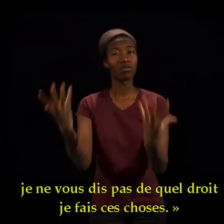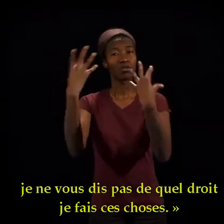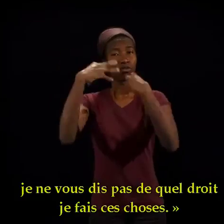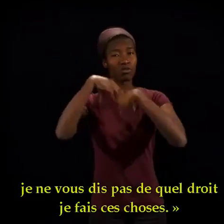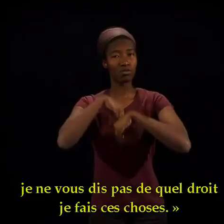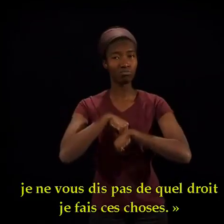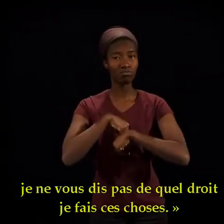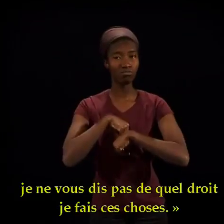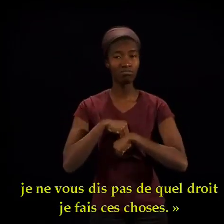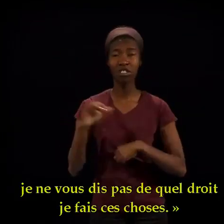ces choses. »